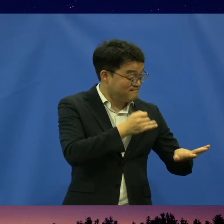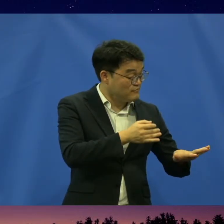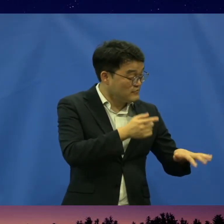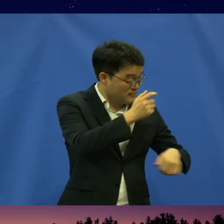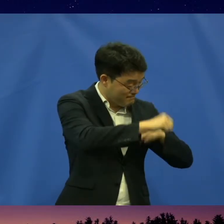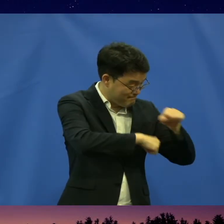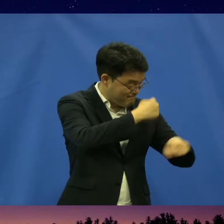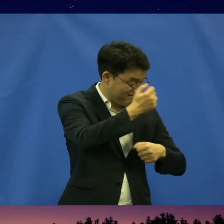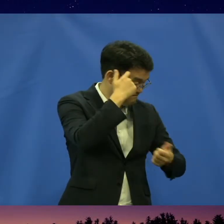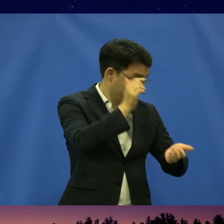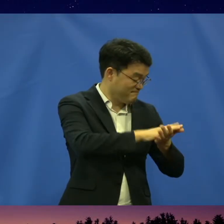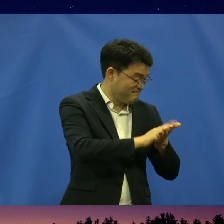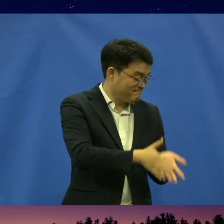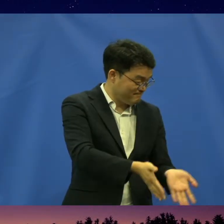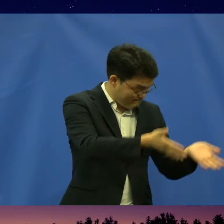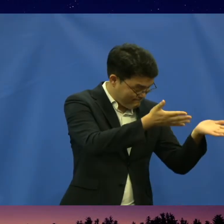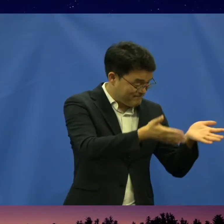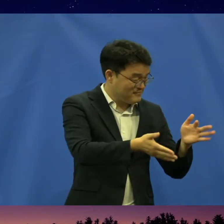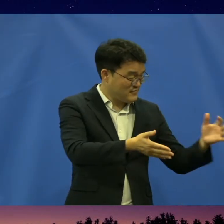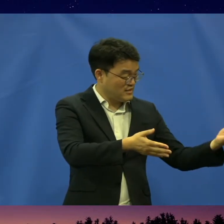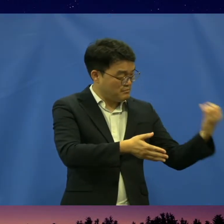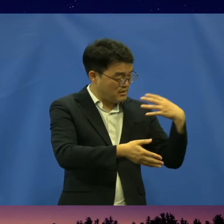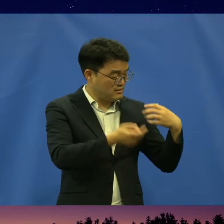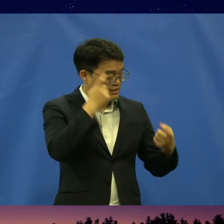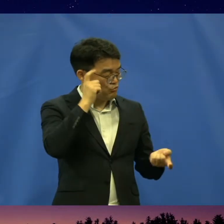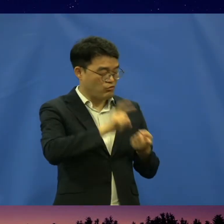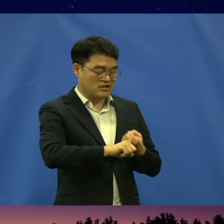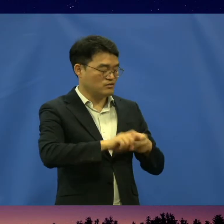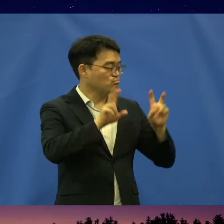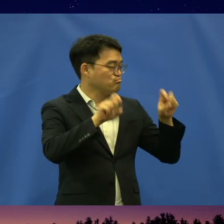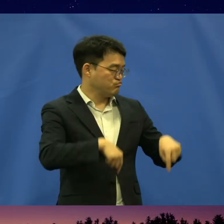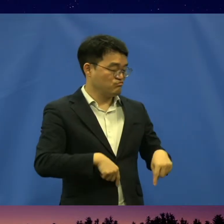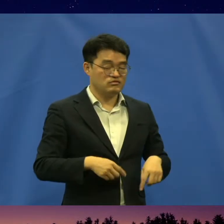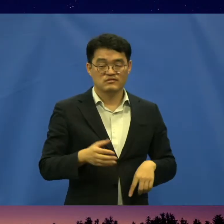관한 루머에 관심 자체가 없어요.